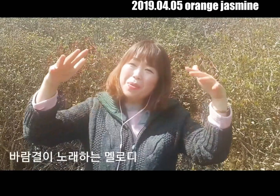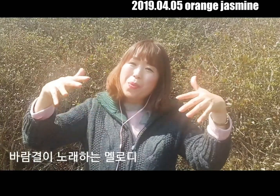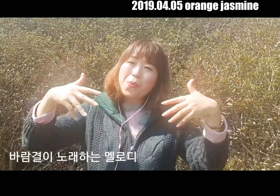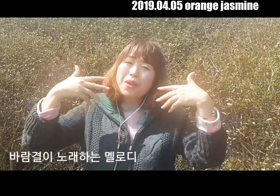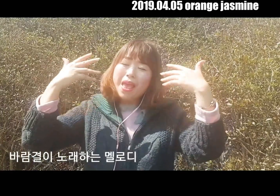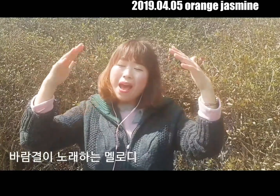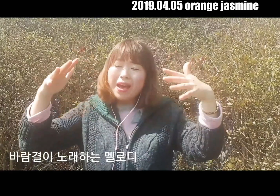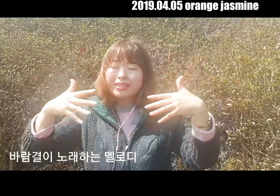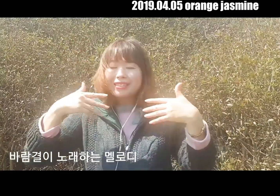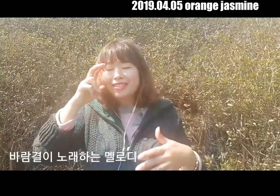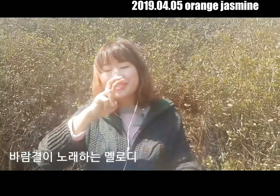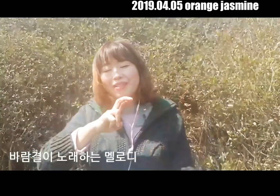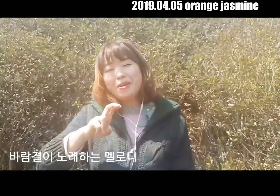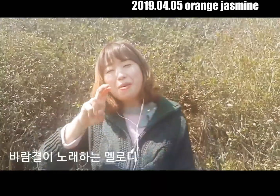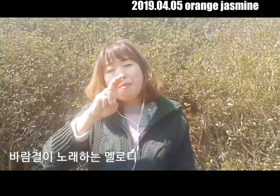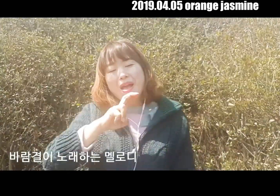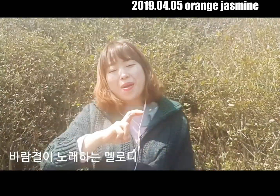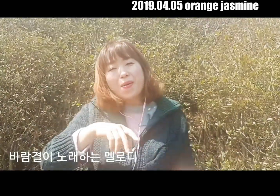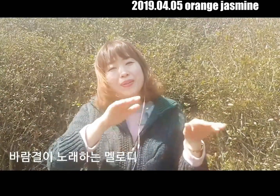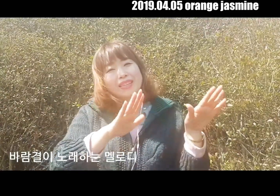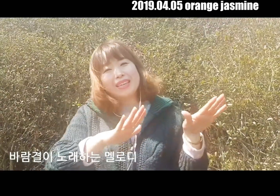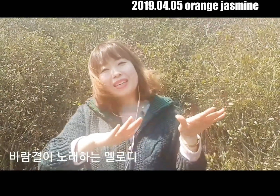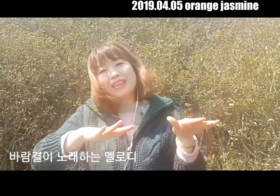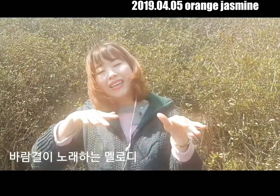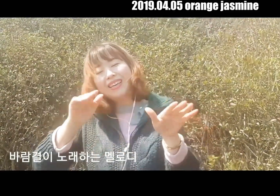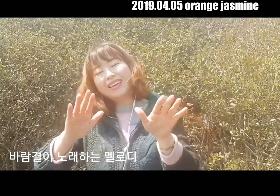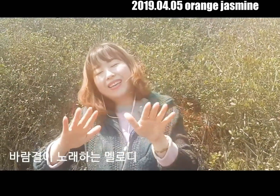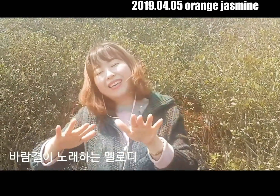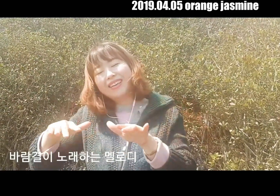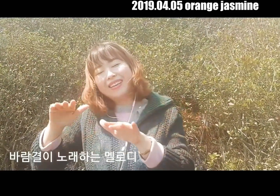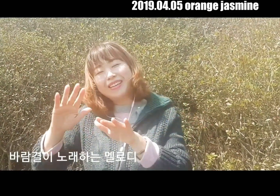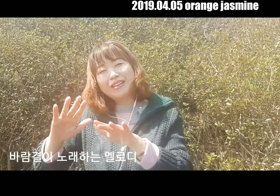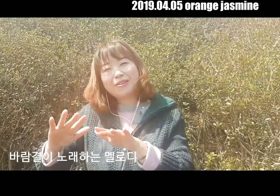바람결이 노래하는 멜로디.